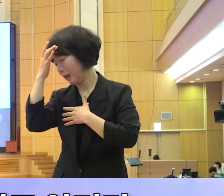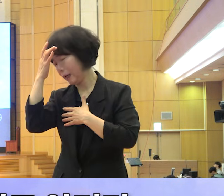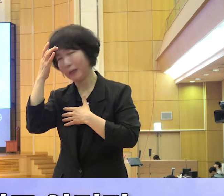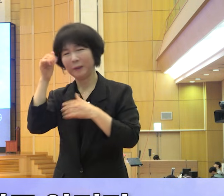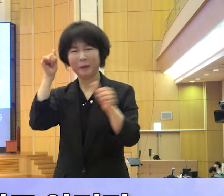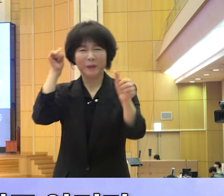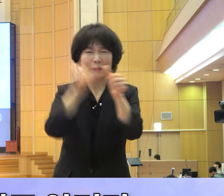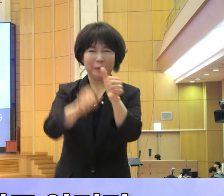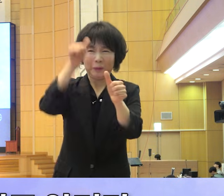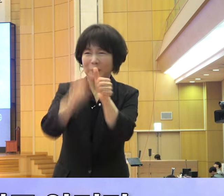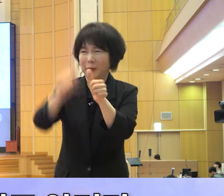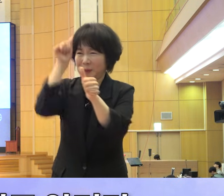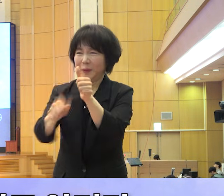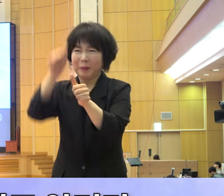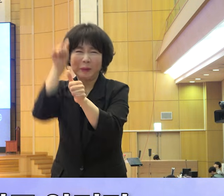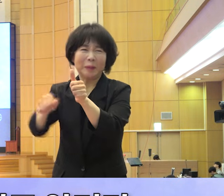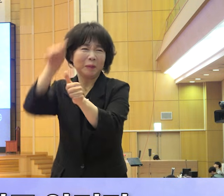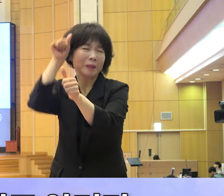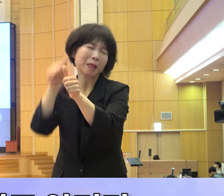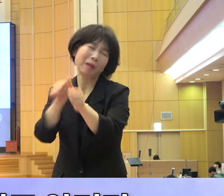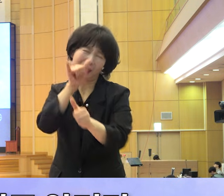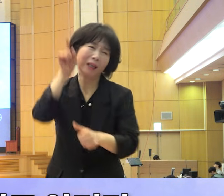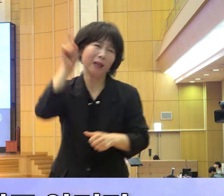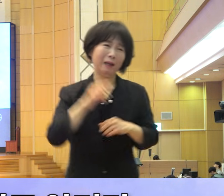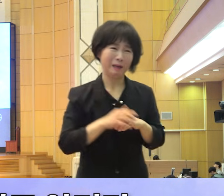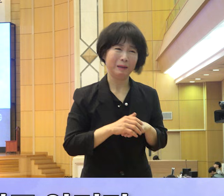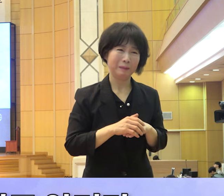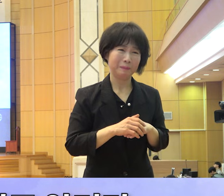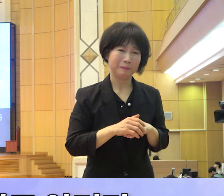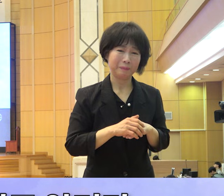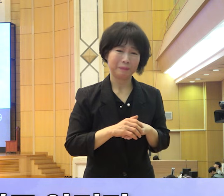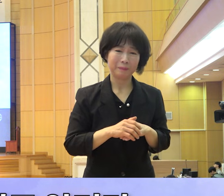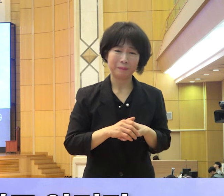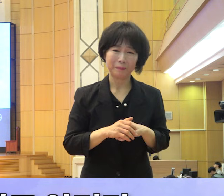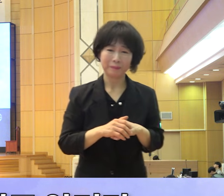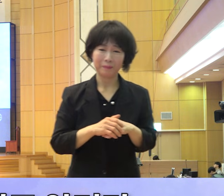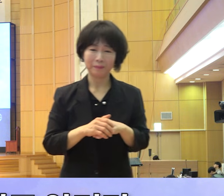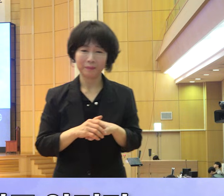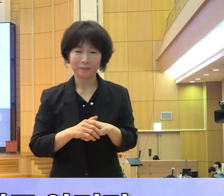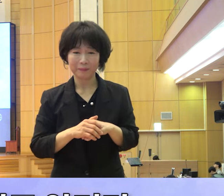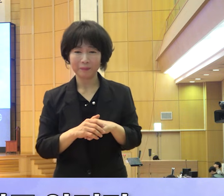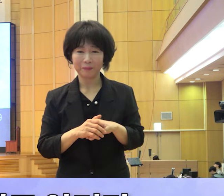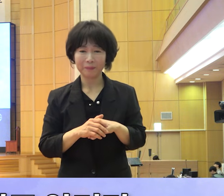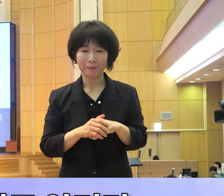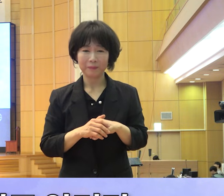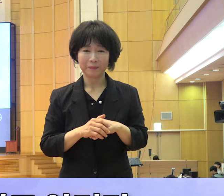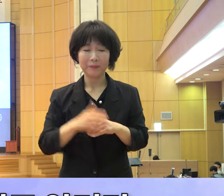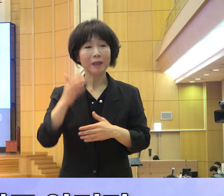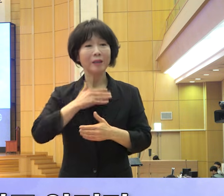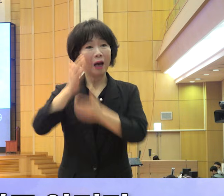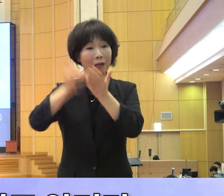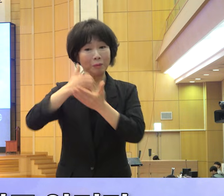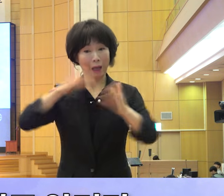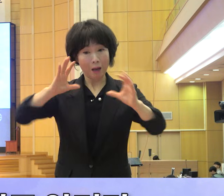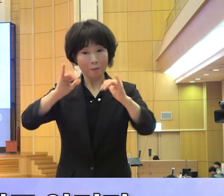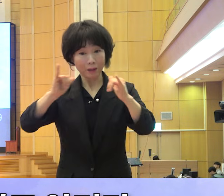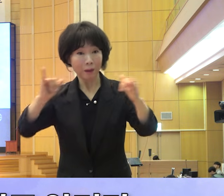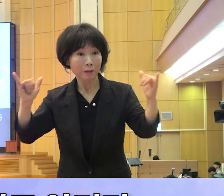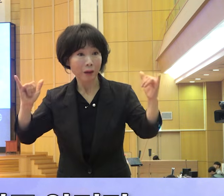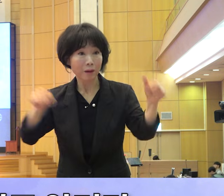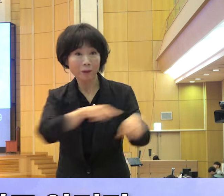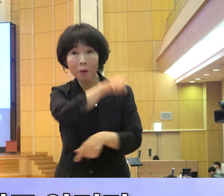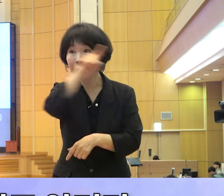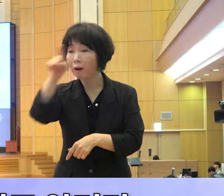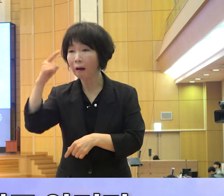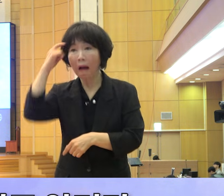책망하시고, 그리고 뭐라고 하나 보겠습니다. 나의 백성은, 이스라엘은 알지 못하고 나의 백성